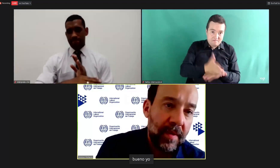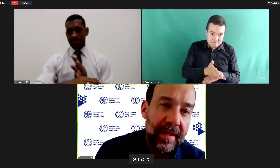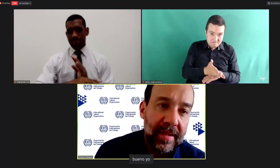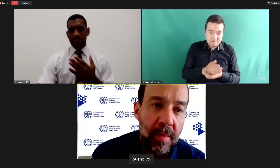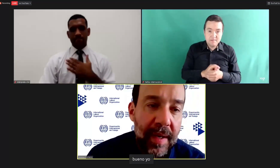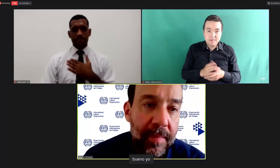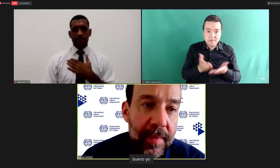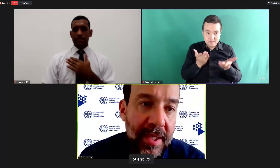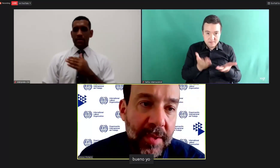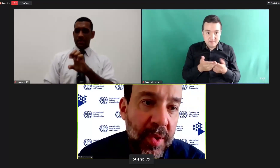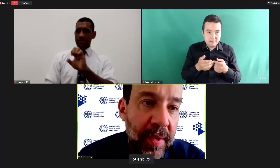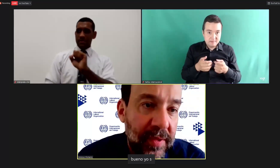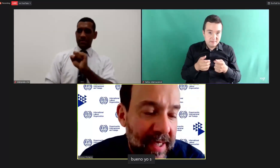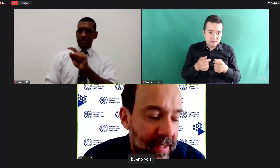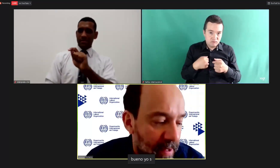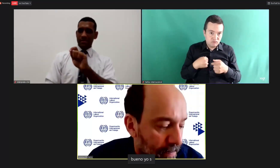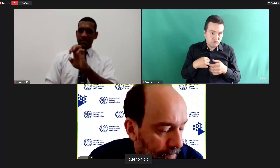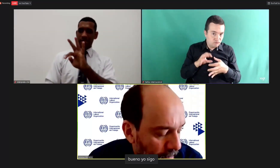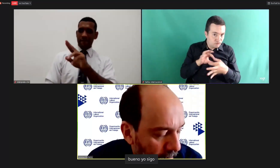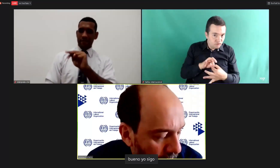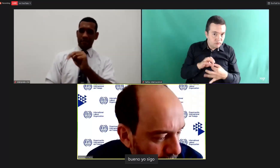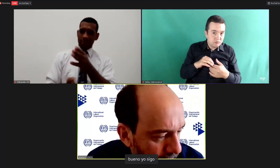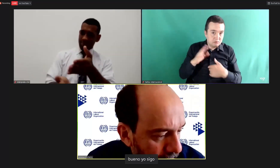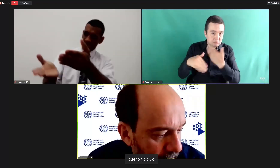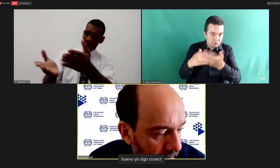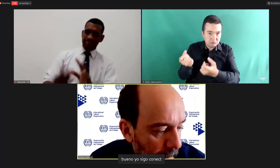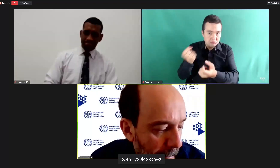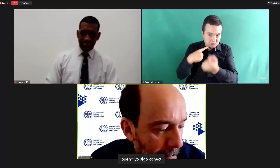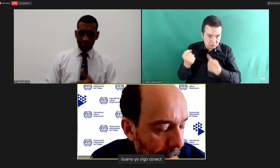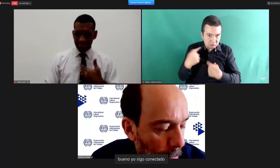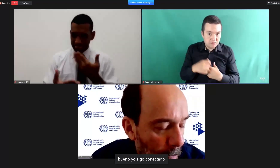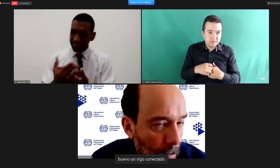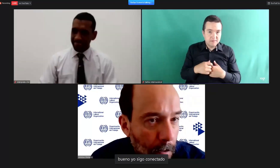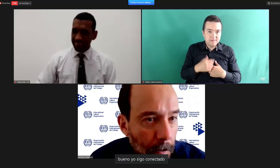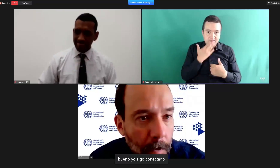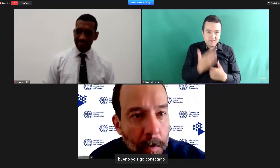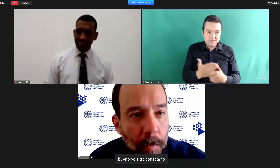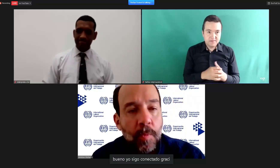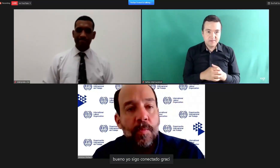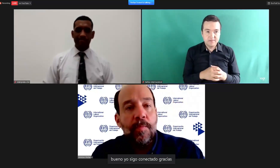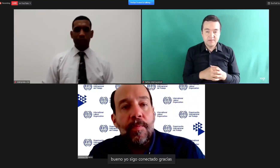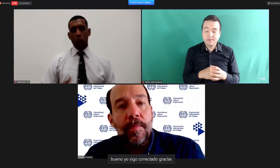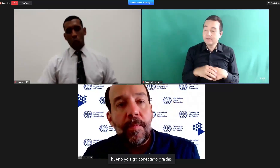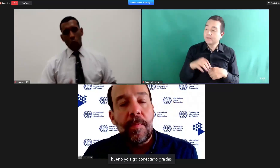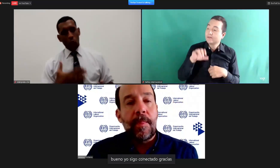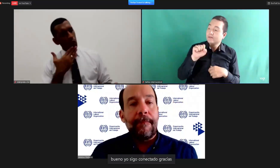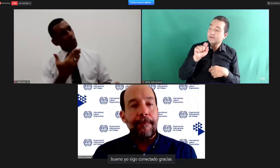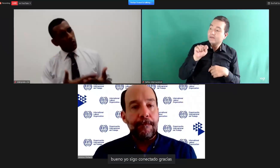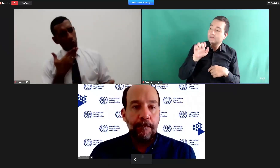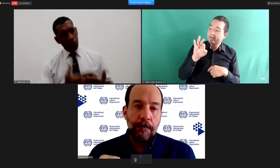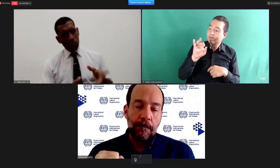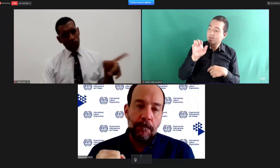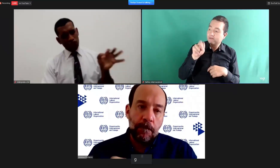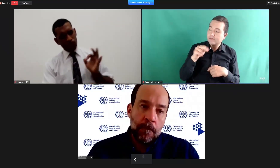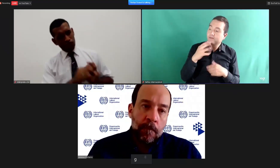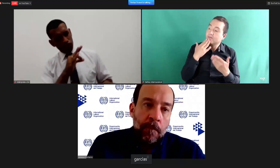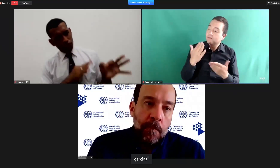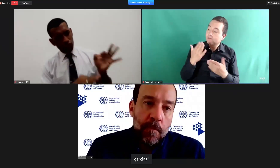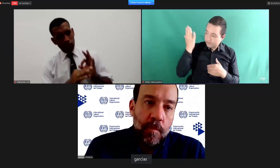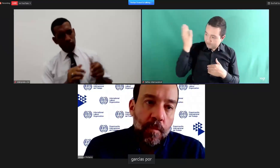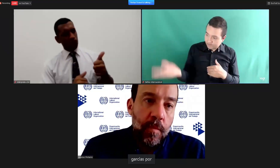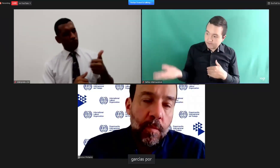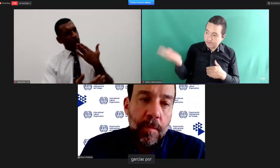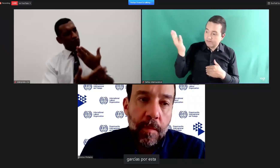sigo conectado para las próximas preguntas. Gracias. Vinicius, muchísimas gracias por esta primera